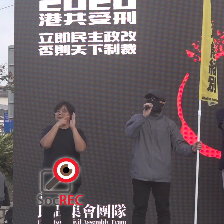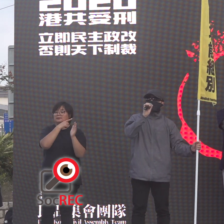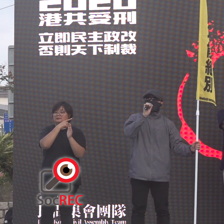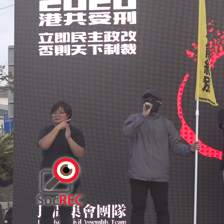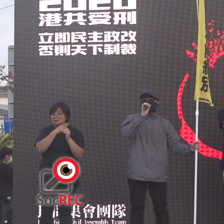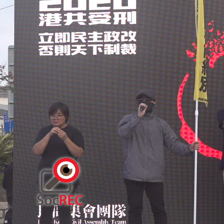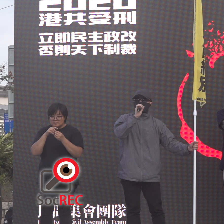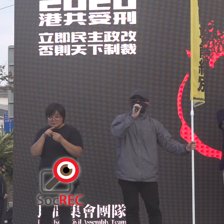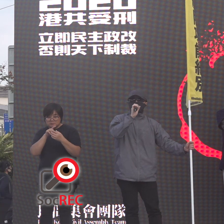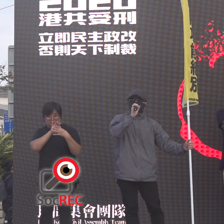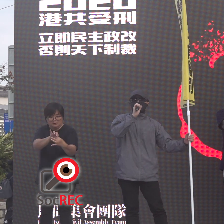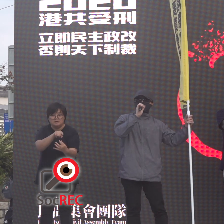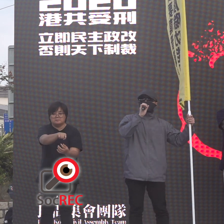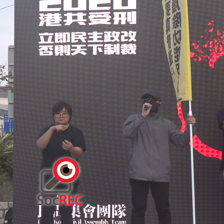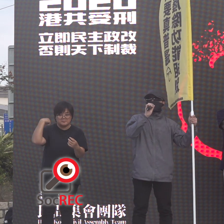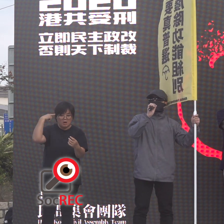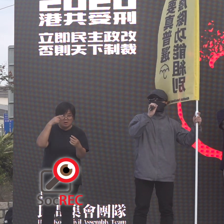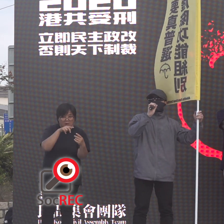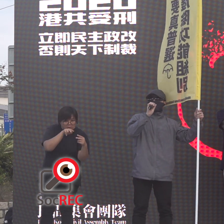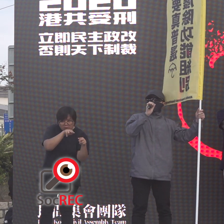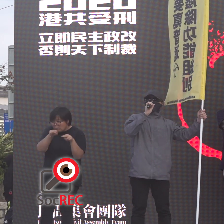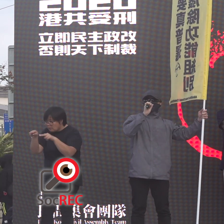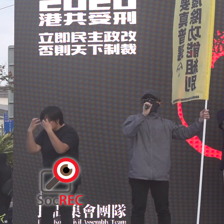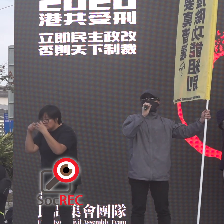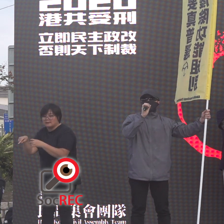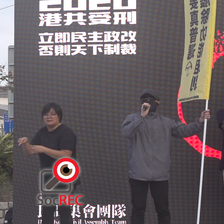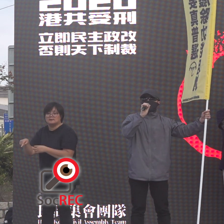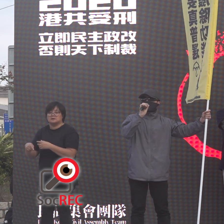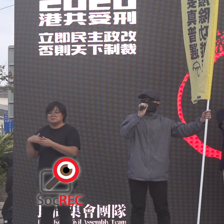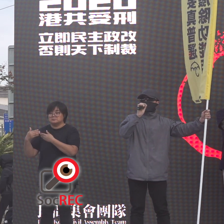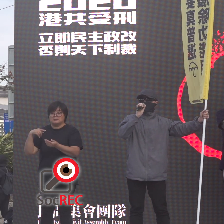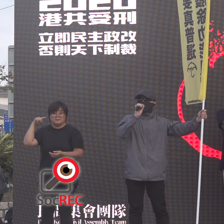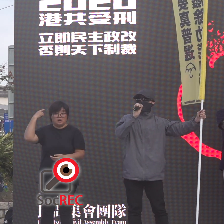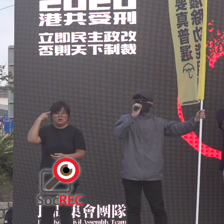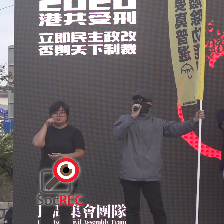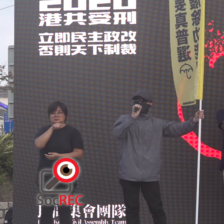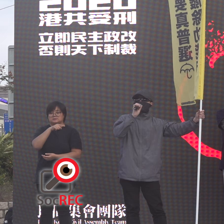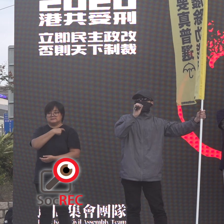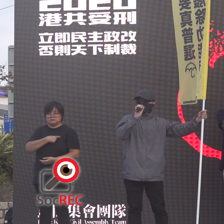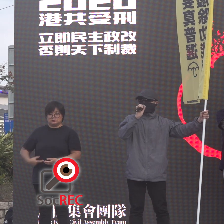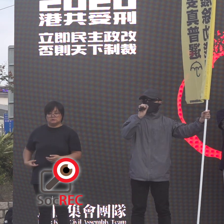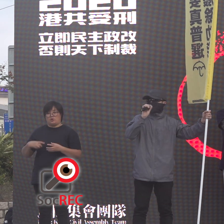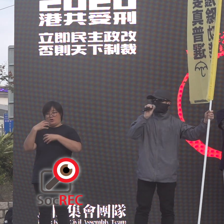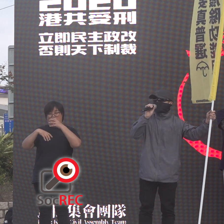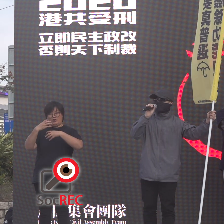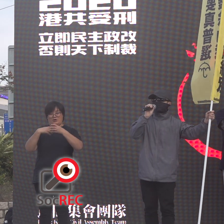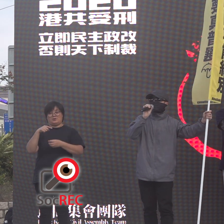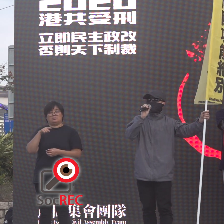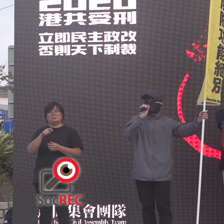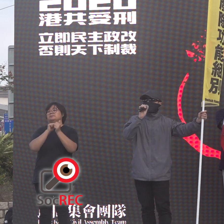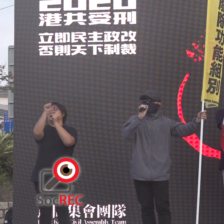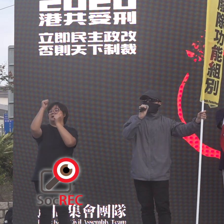候，美國的眾議院已經通過了《香港人權及民主法